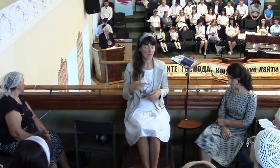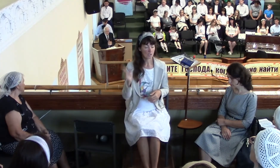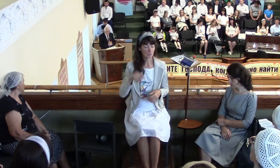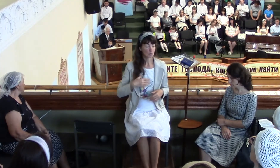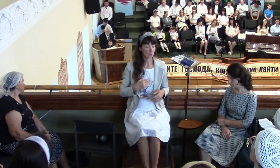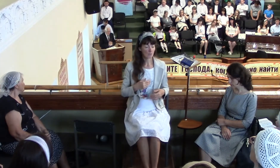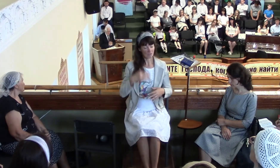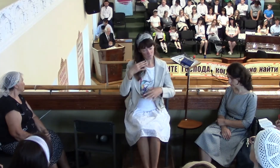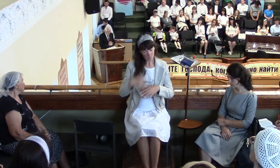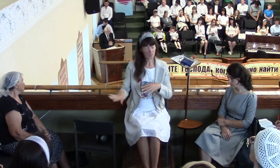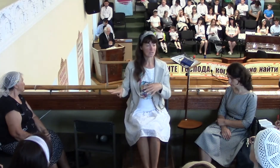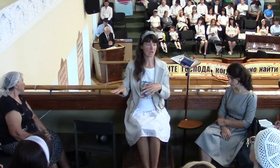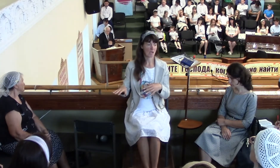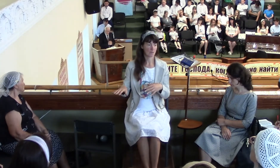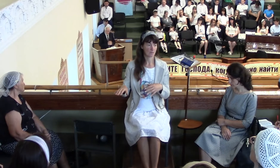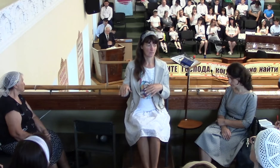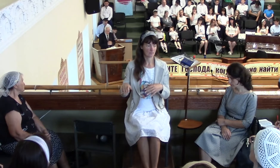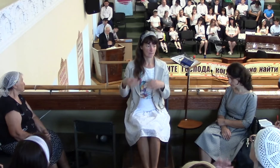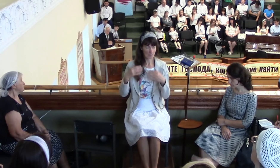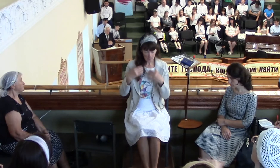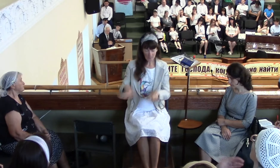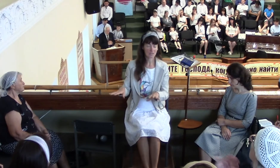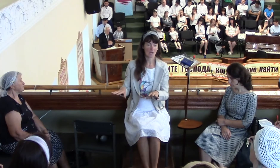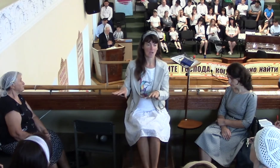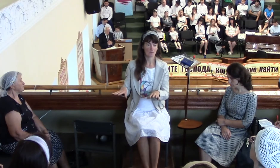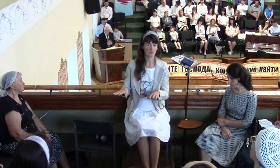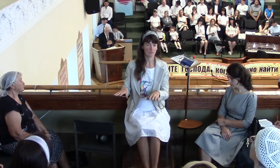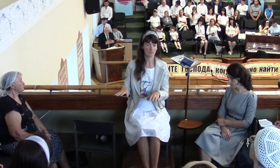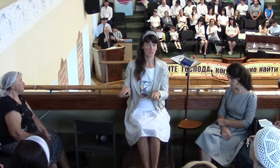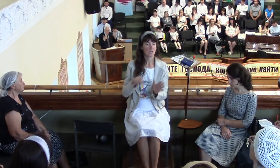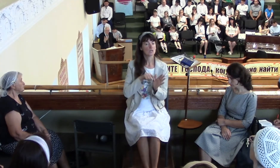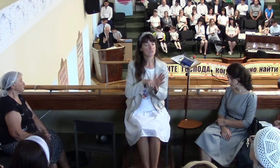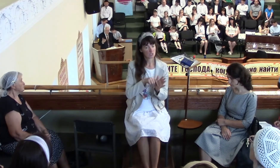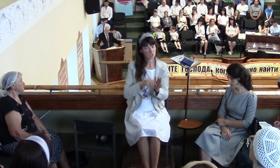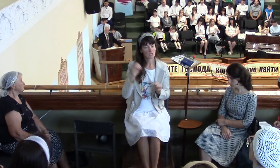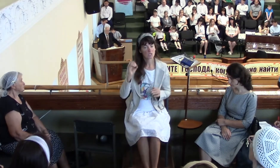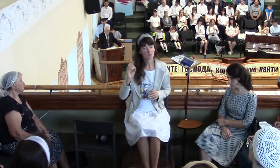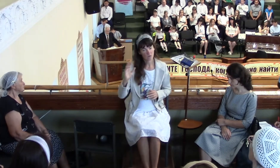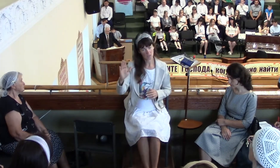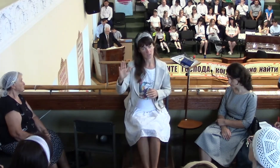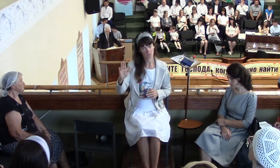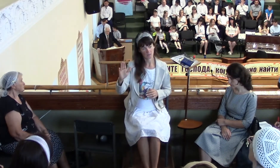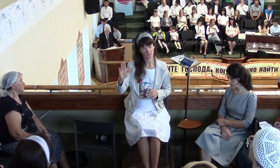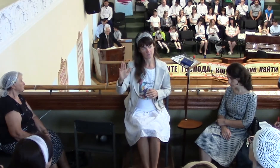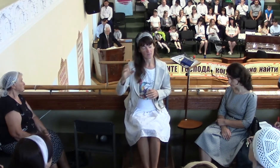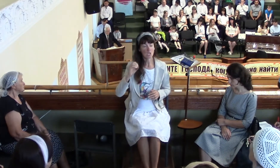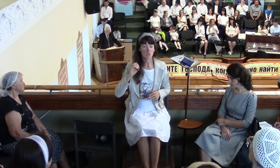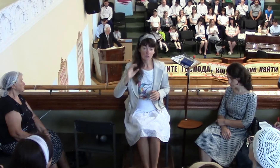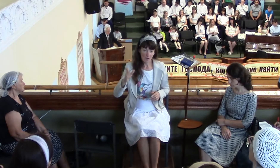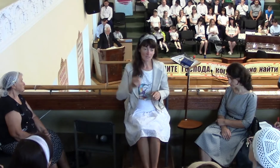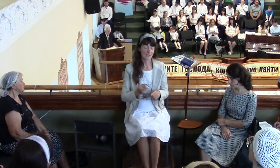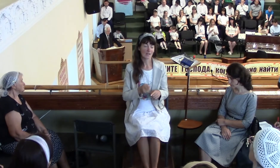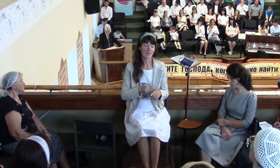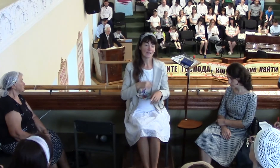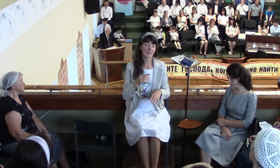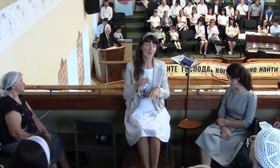понимание смысла Евангелия. Евангелие – это добрая весть, во Христе мы спасены.